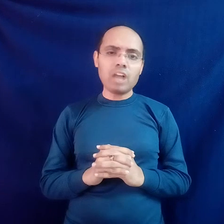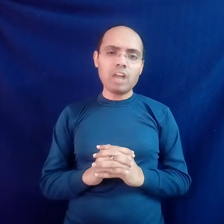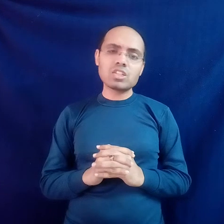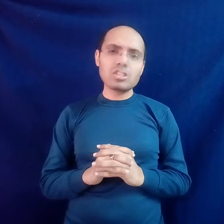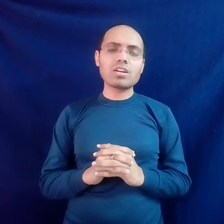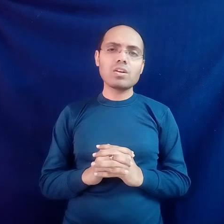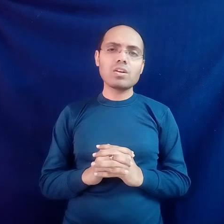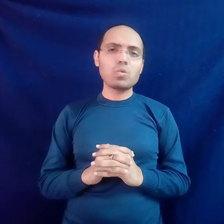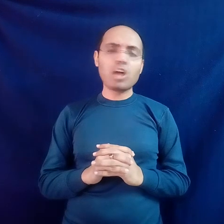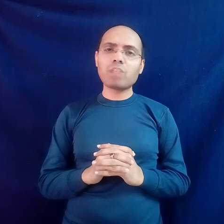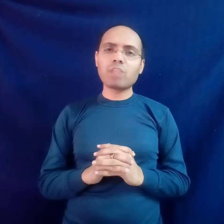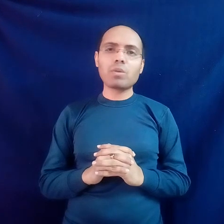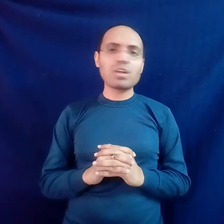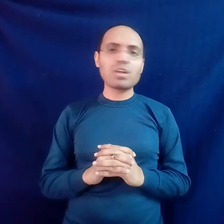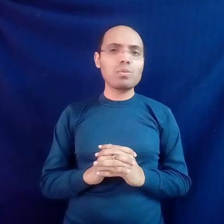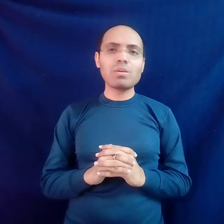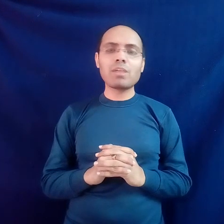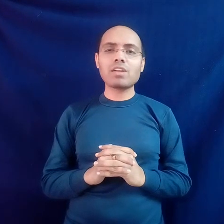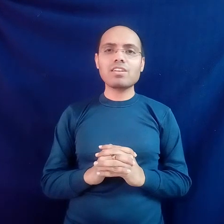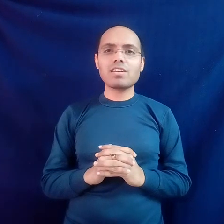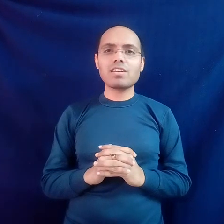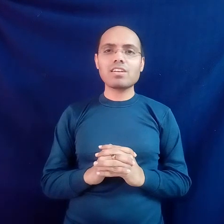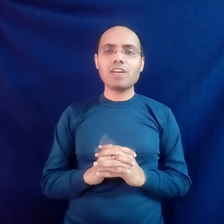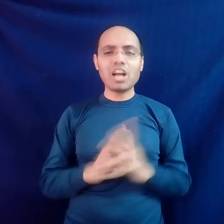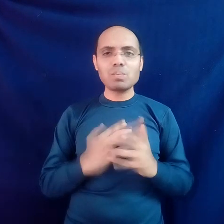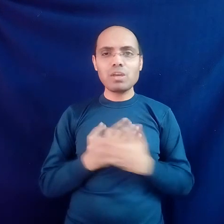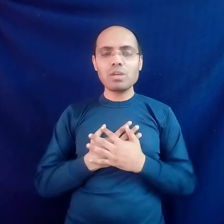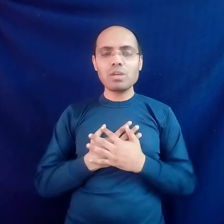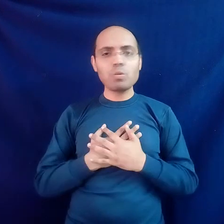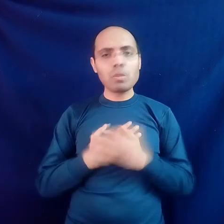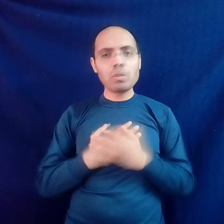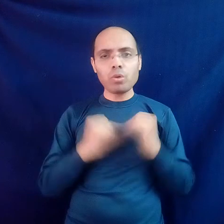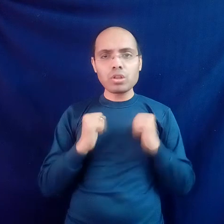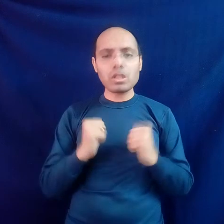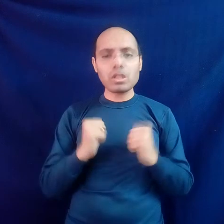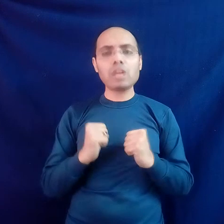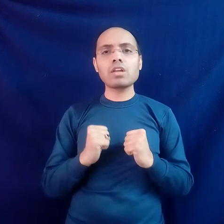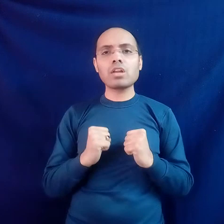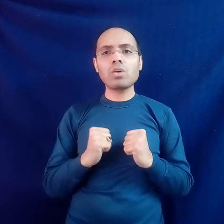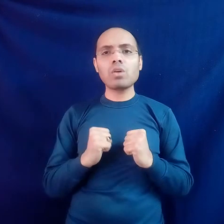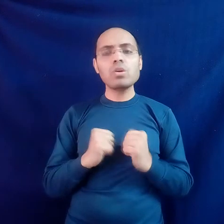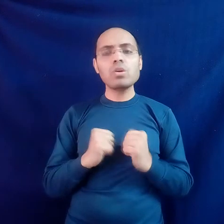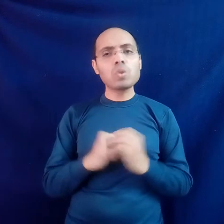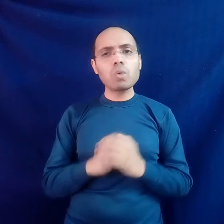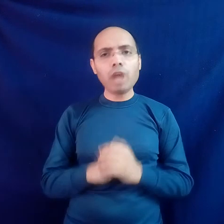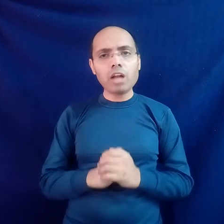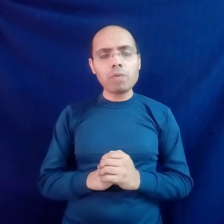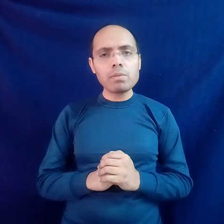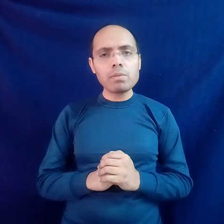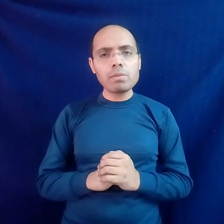आज तक उन आत्माओं से कभी बुरा भला बात नहीं किया। आज भी मैं उन्हें बहुत ही स्नेह के साथ देखता हूँ, क्योंकि वे आत्माएं भी बड़ी